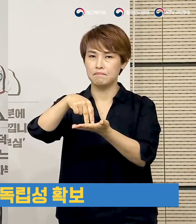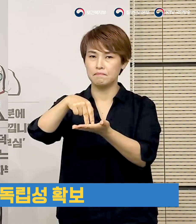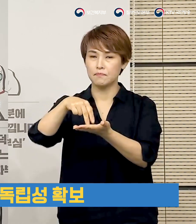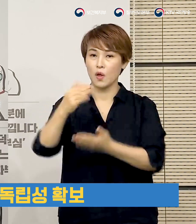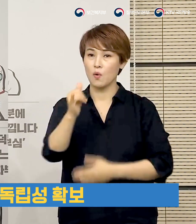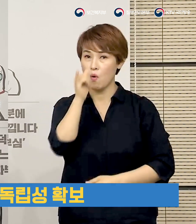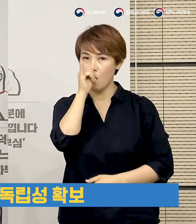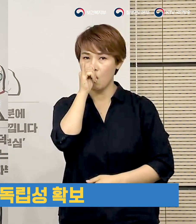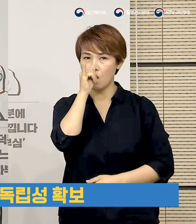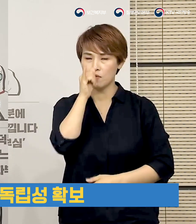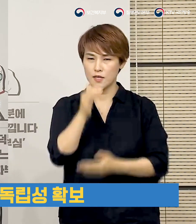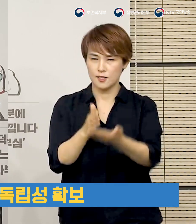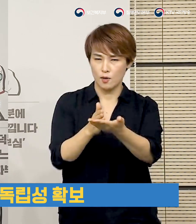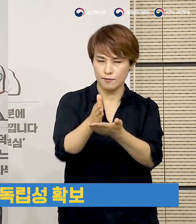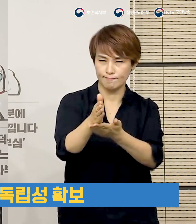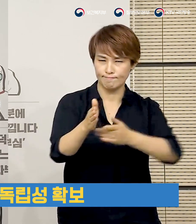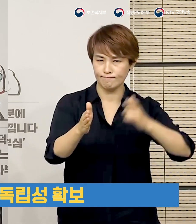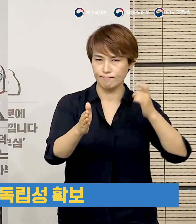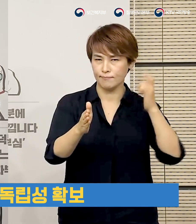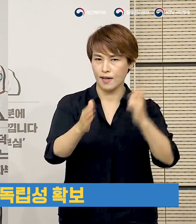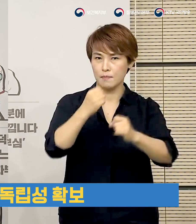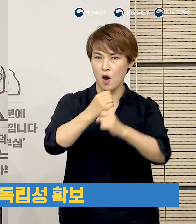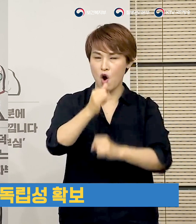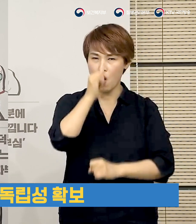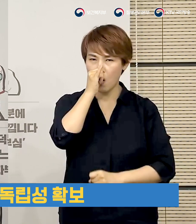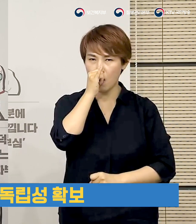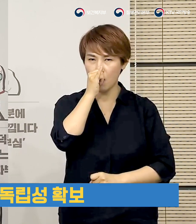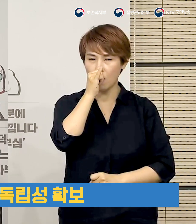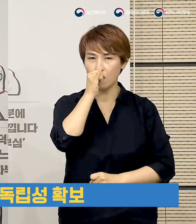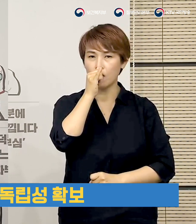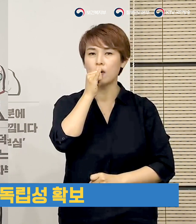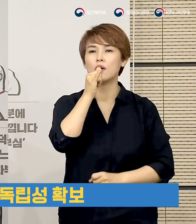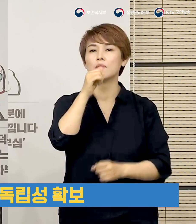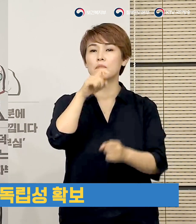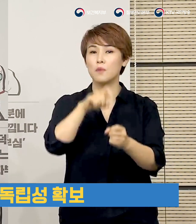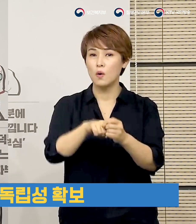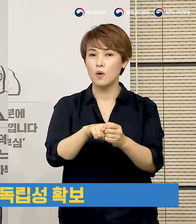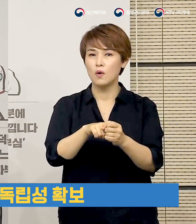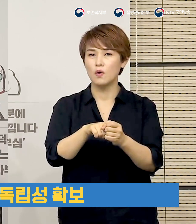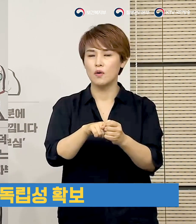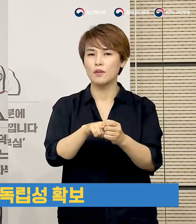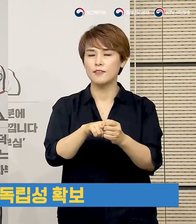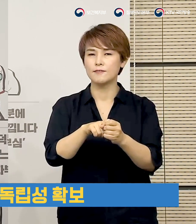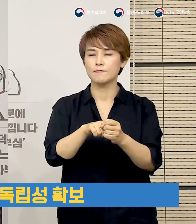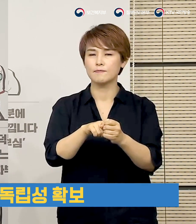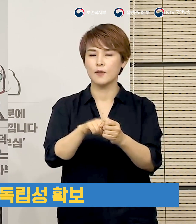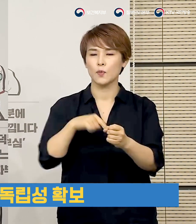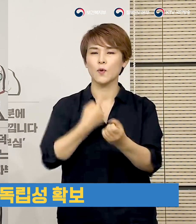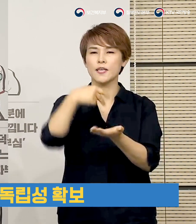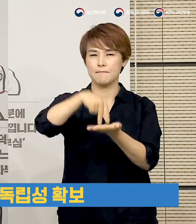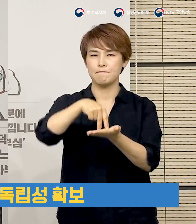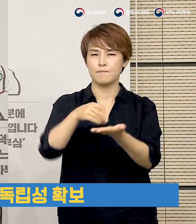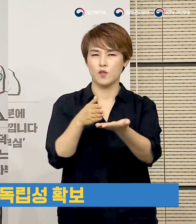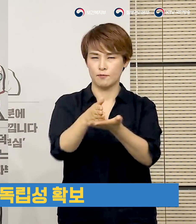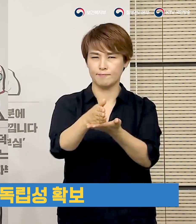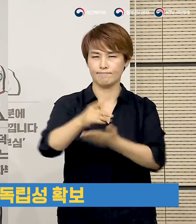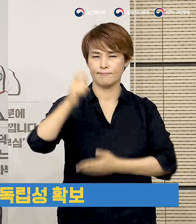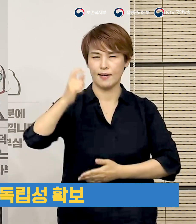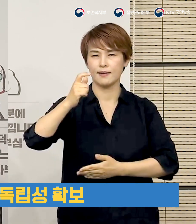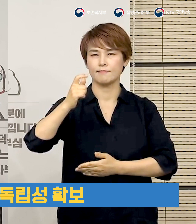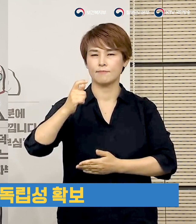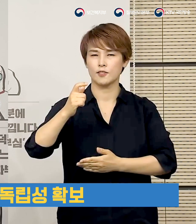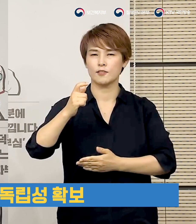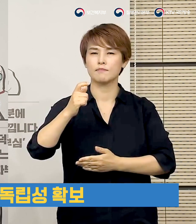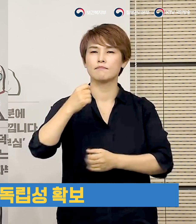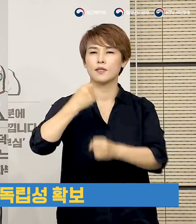이에 따라 전문성을 강화시키는 데 애로가 있다라고 하는 판단 속에서 독립성과 전문성을 최대한 강화시키는 방향으로